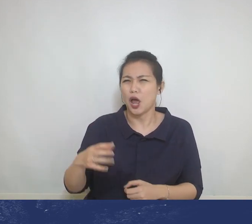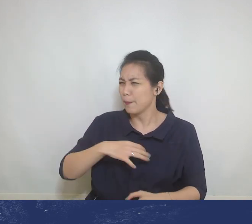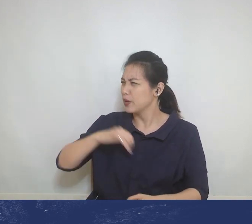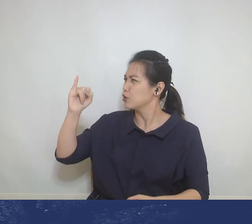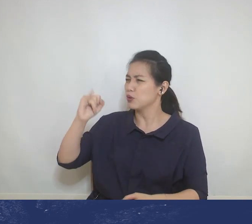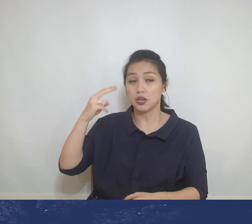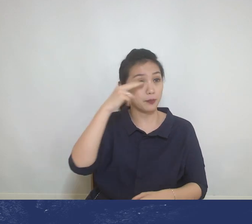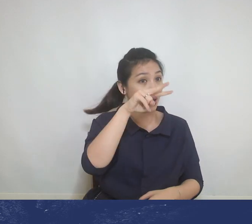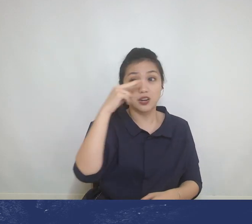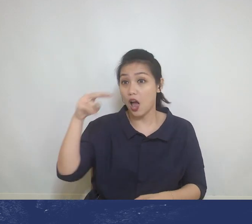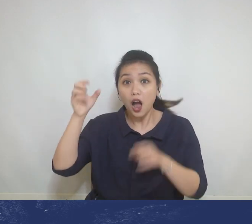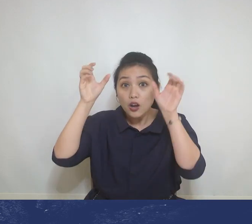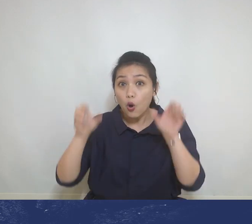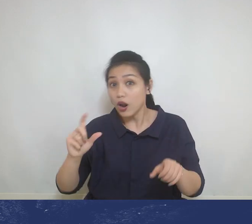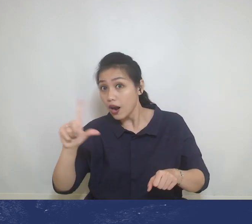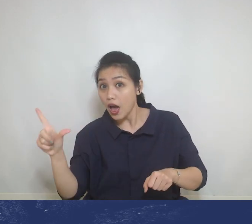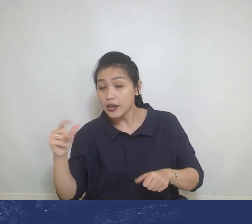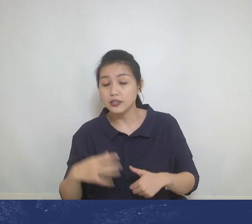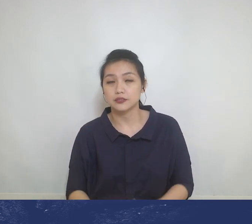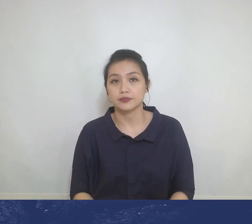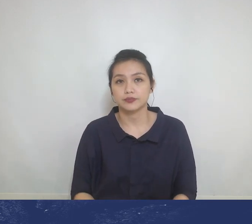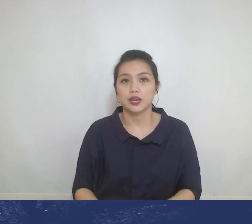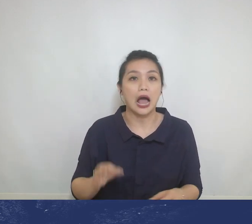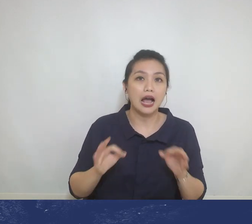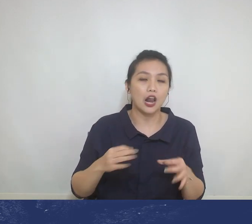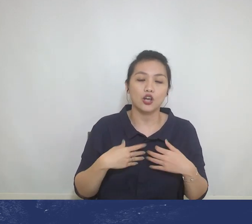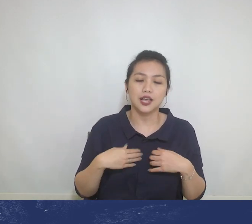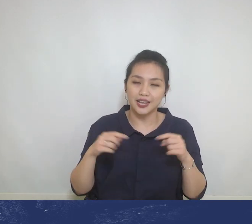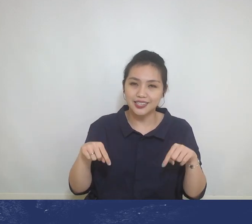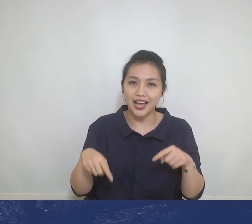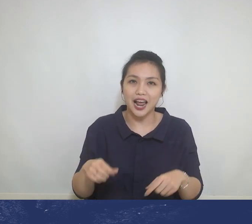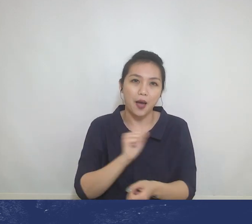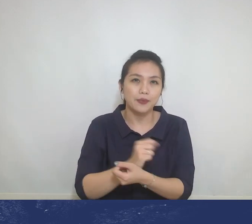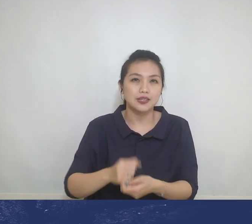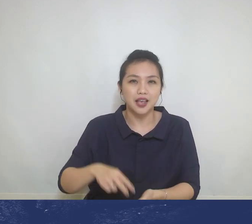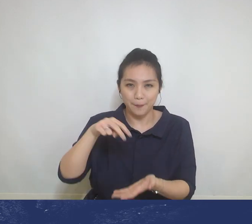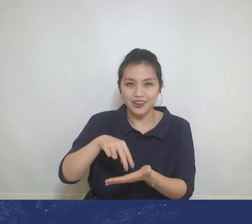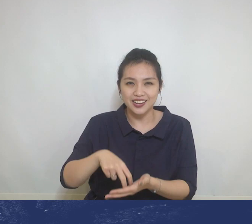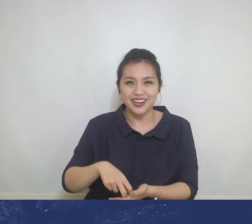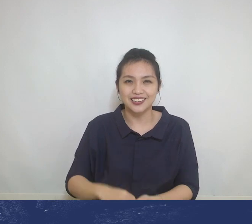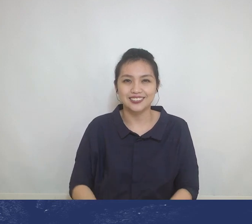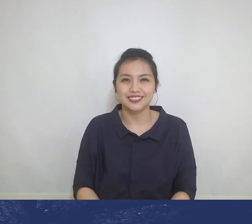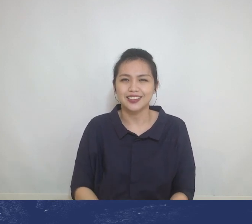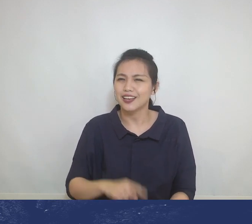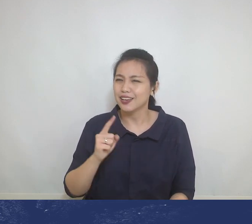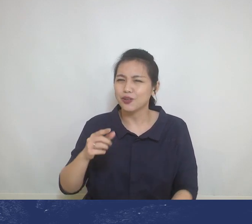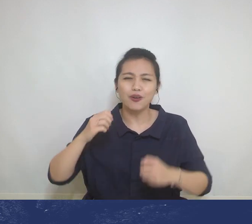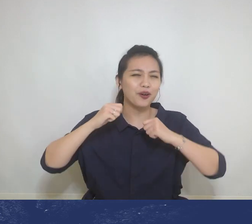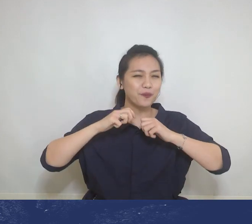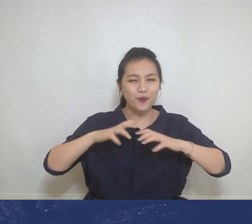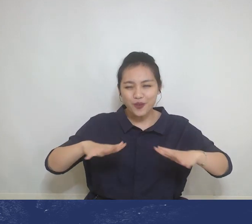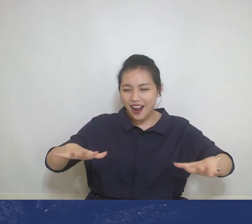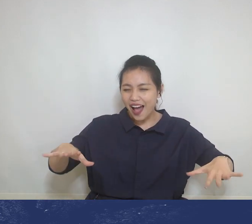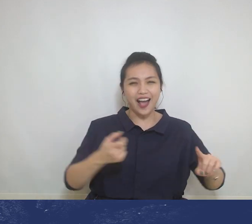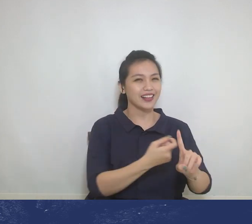Dia tidak peduli pandangan orang. Seperti kalau saya hari ini bisa berdiri di tempat ini. Itu suatu